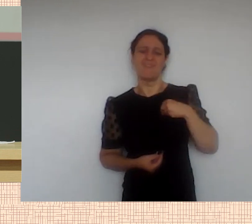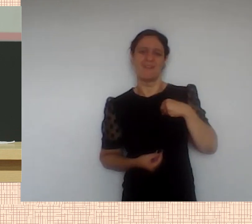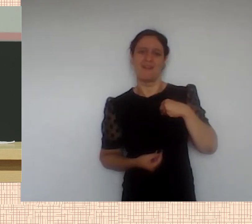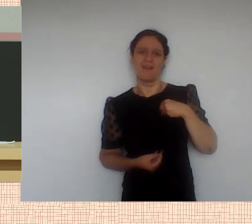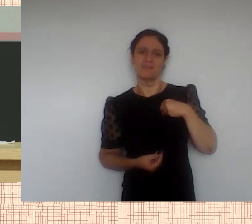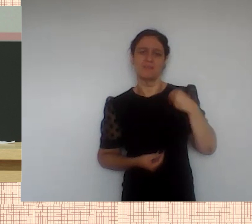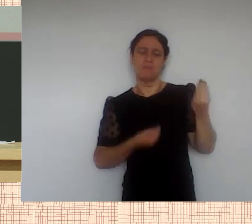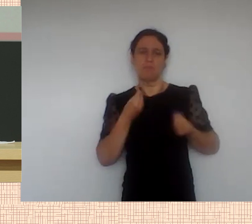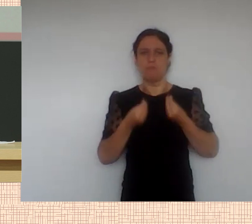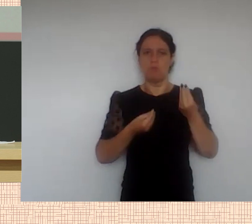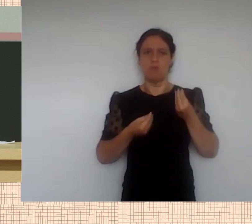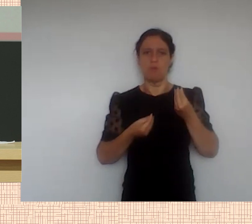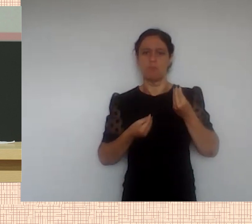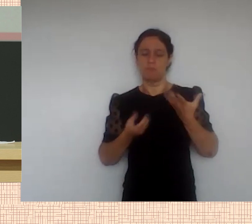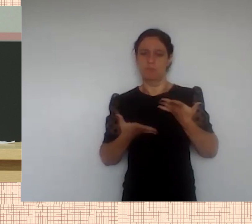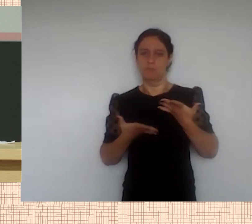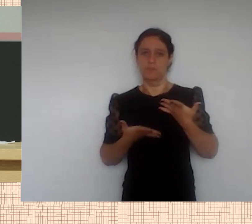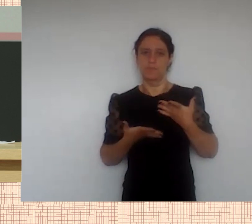Deus vai comunicar-se,